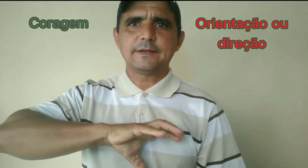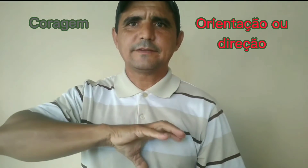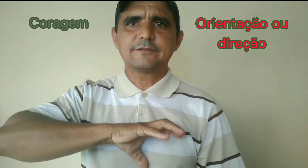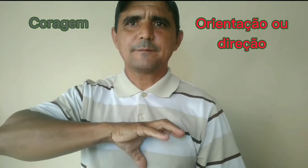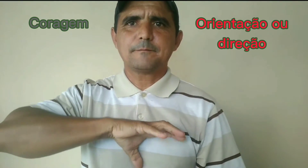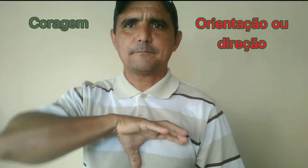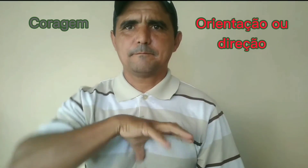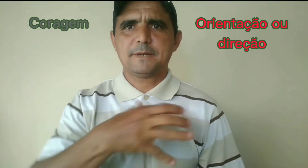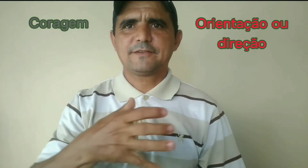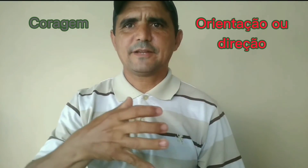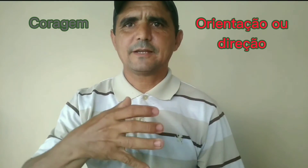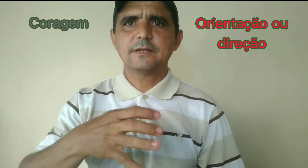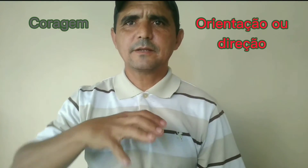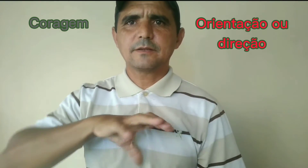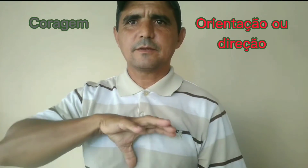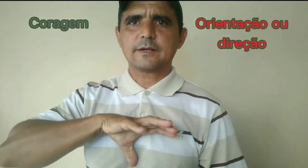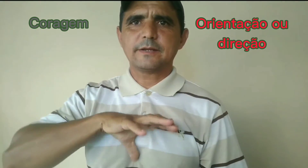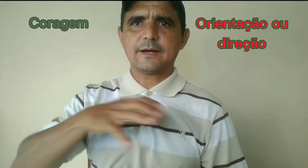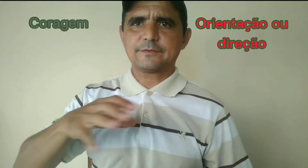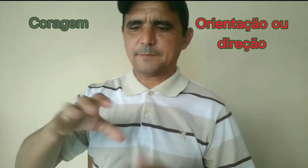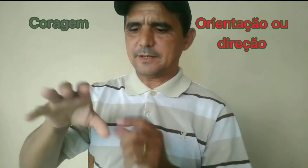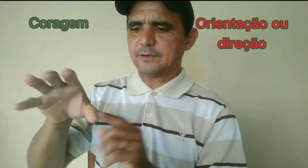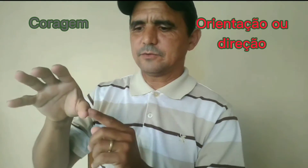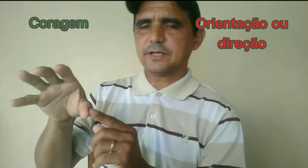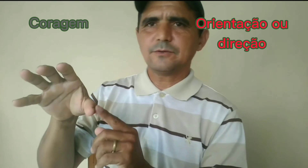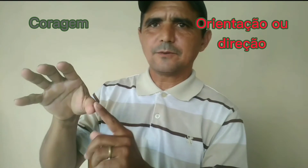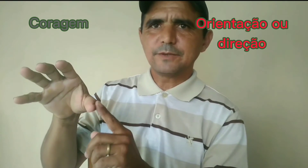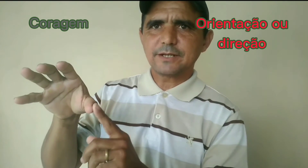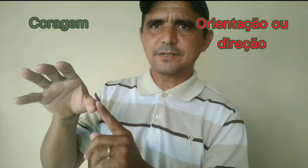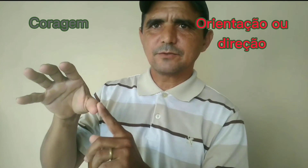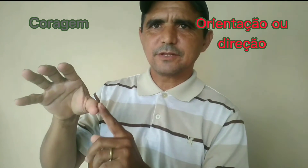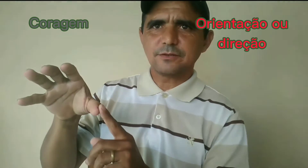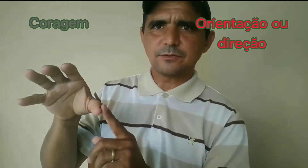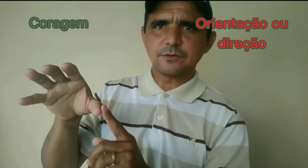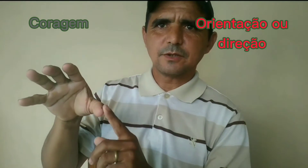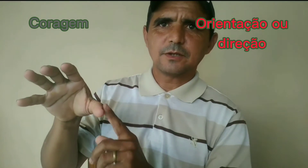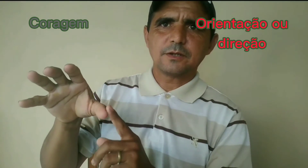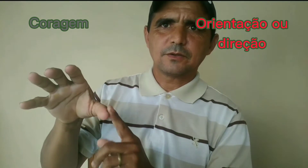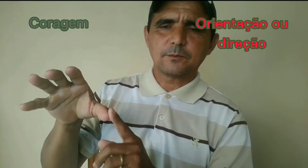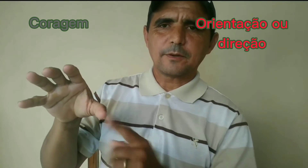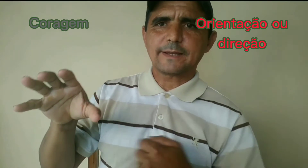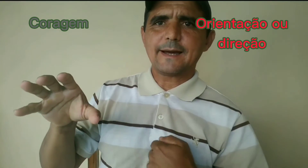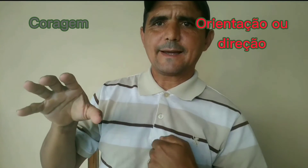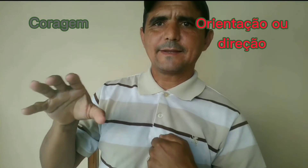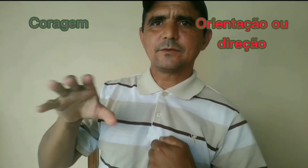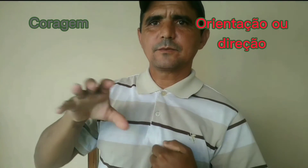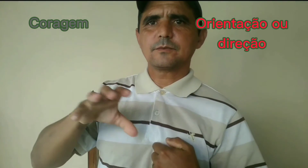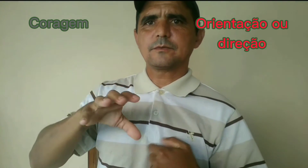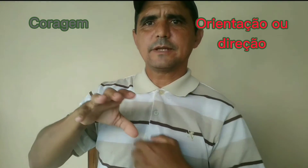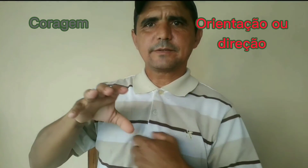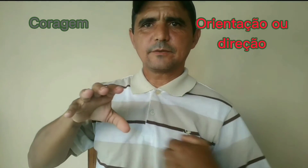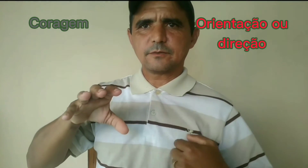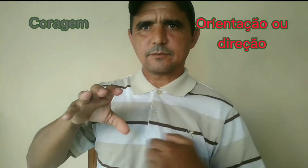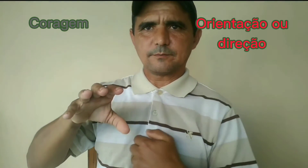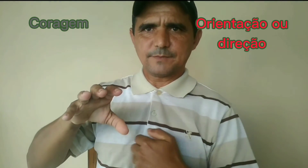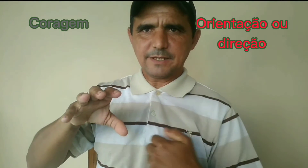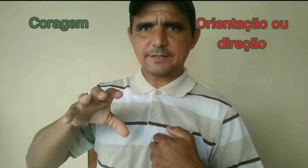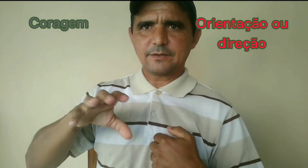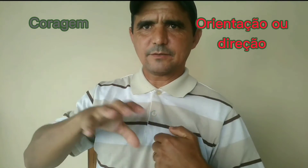aí você vai passar aqui raspar o dedo, a unha aqui do polegar, aqui aqui no